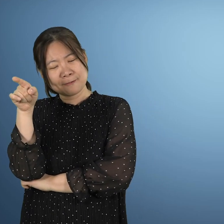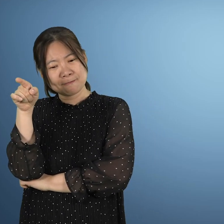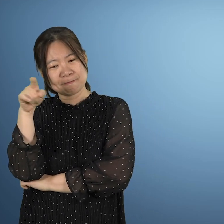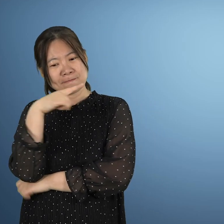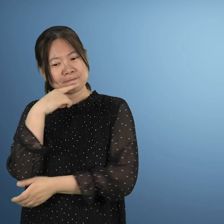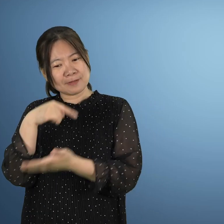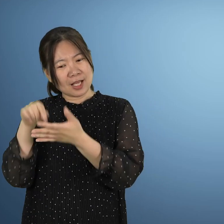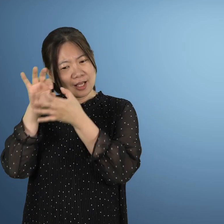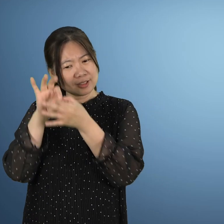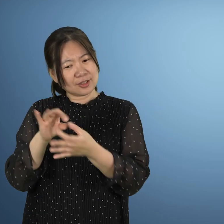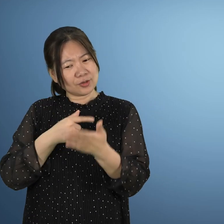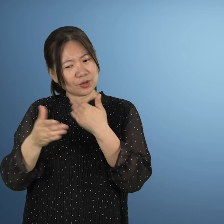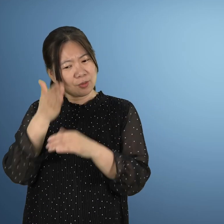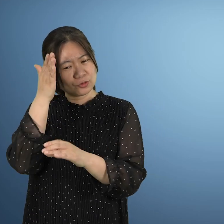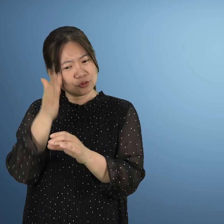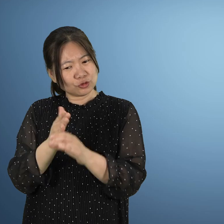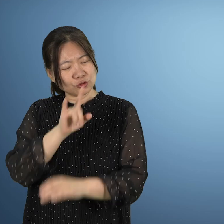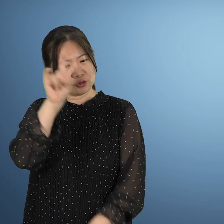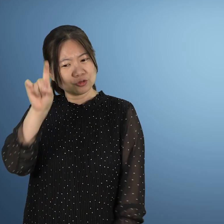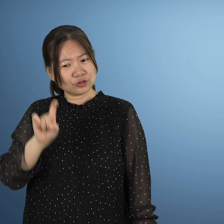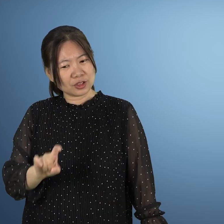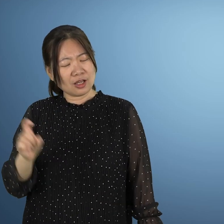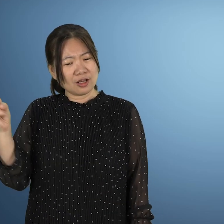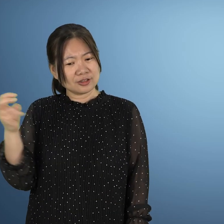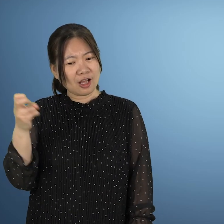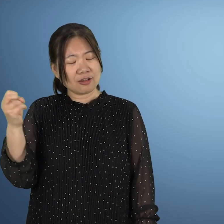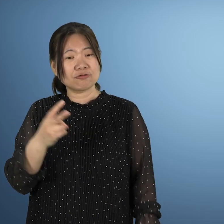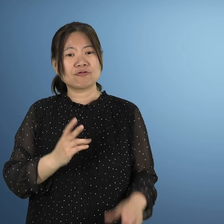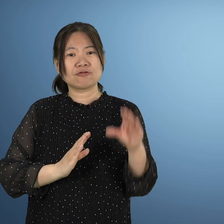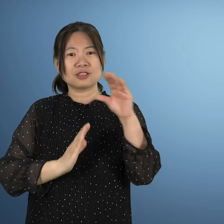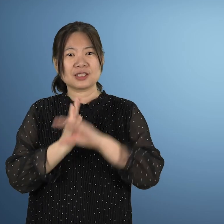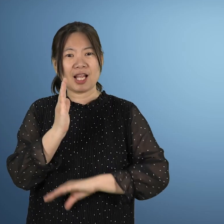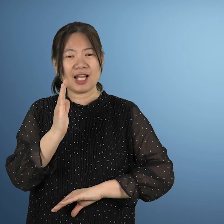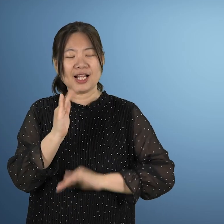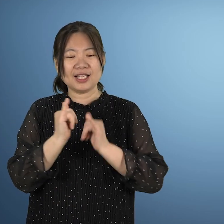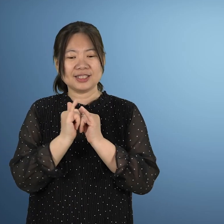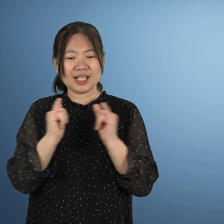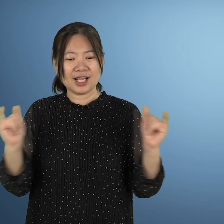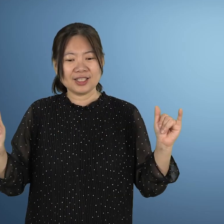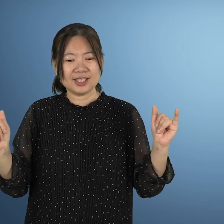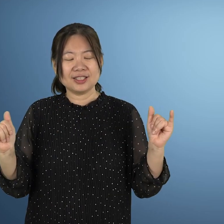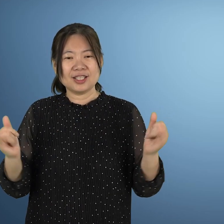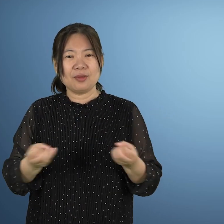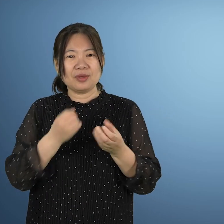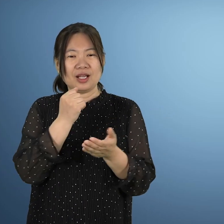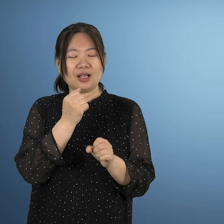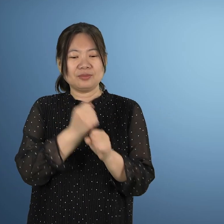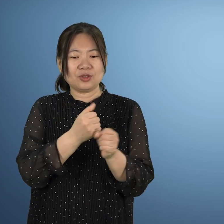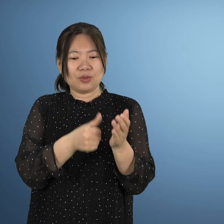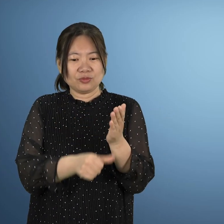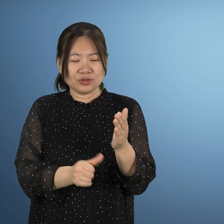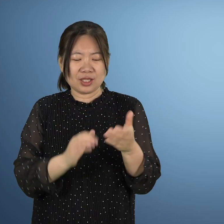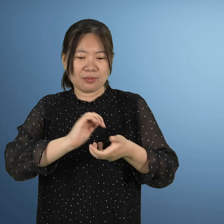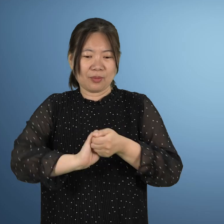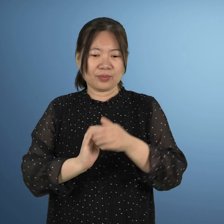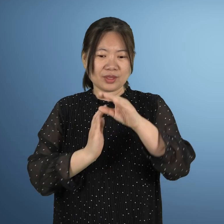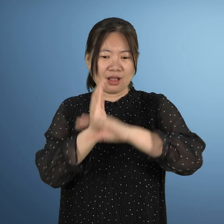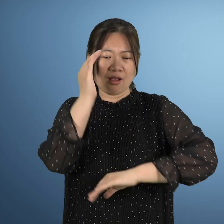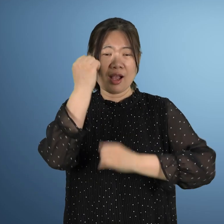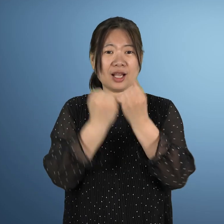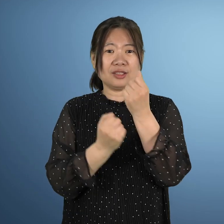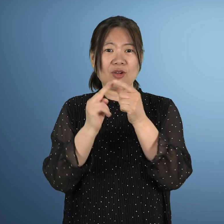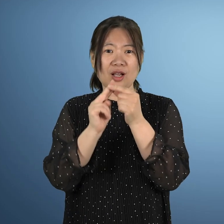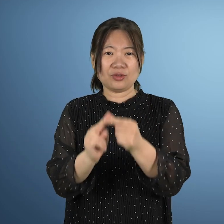저 사람은 계속 겪는 거지? 자꾸 지나친 인간의 피조물의 범주를 넘어선